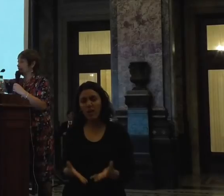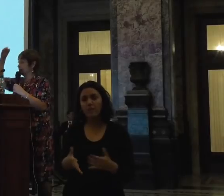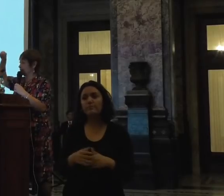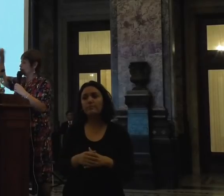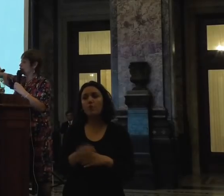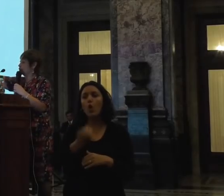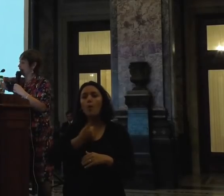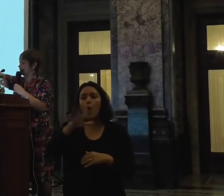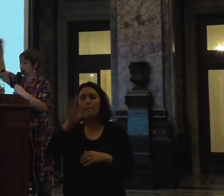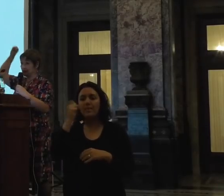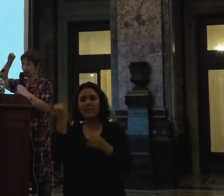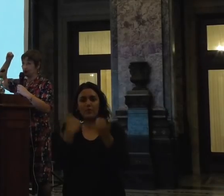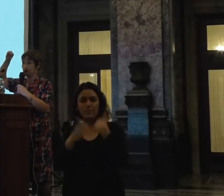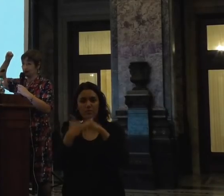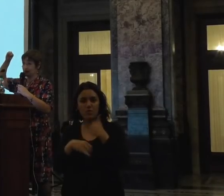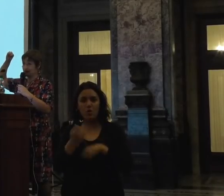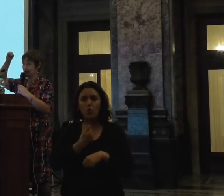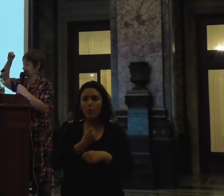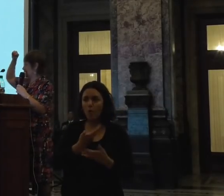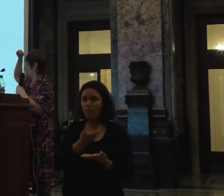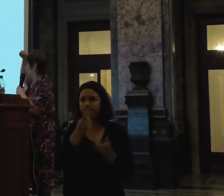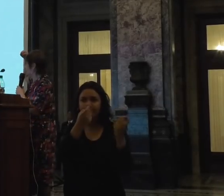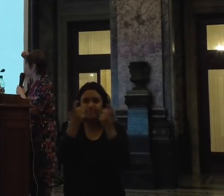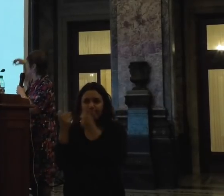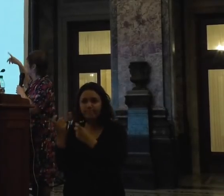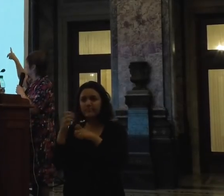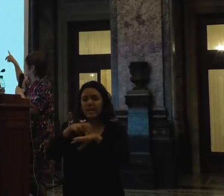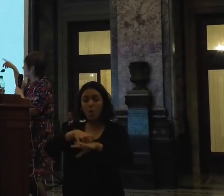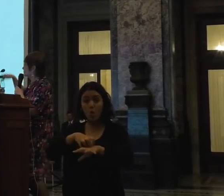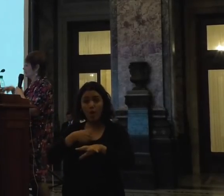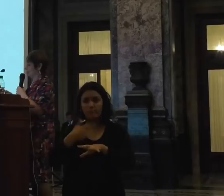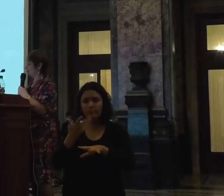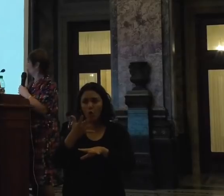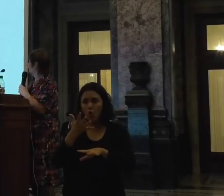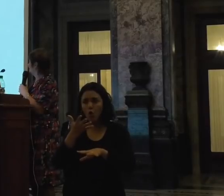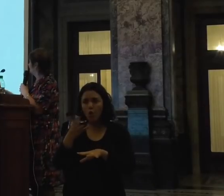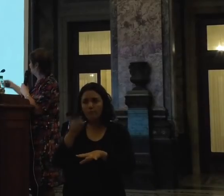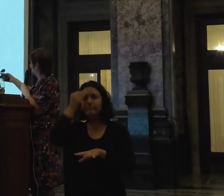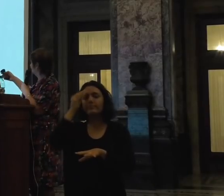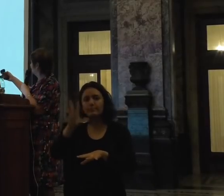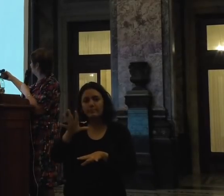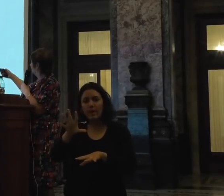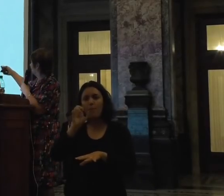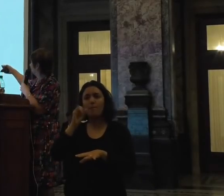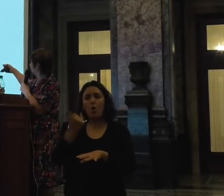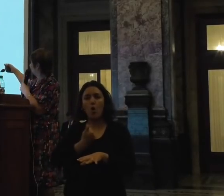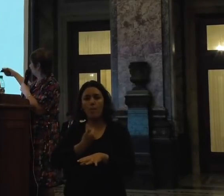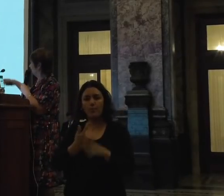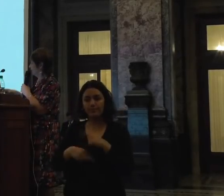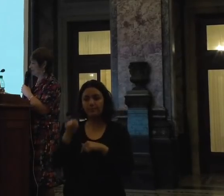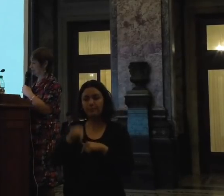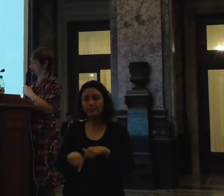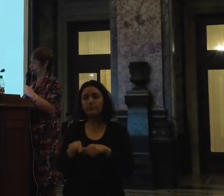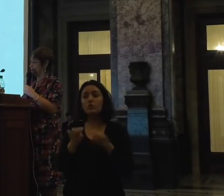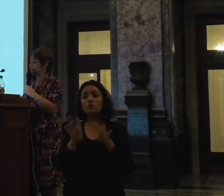y por cómo leemos la información de esas neuronas, y en el otro caso, solo está afectada en el proceso